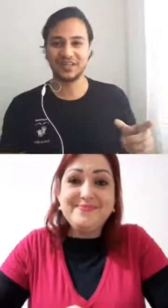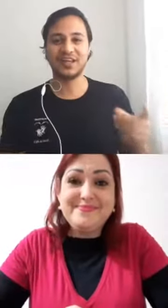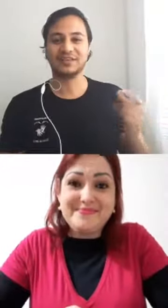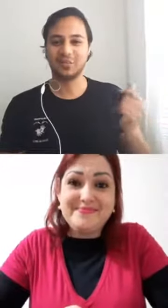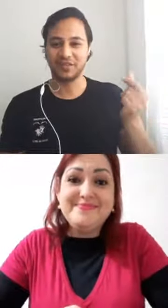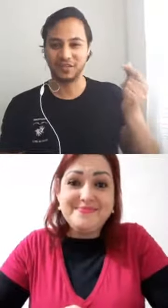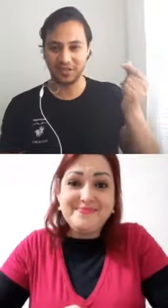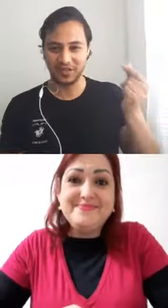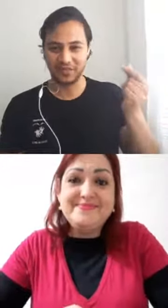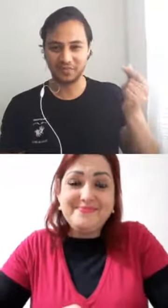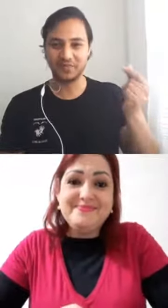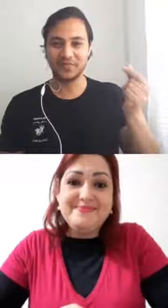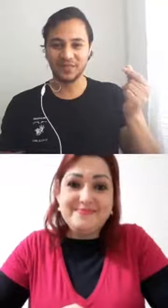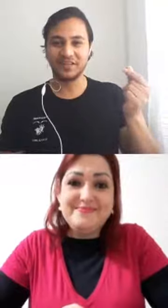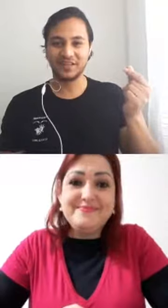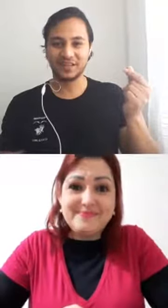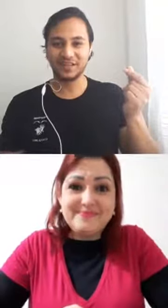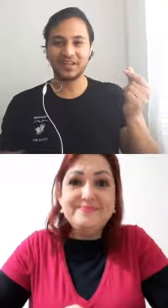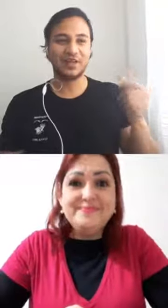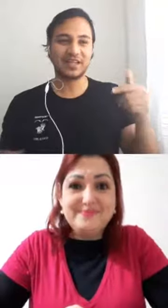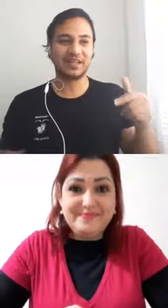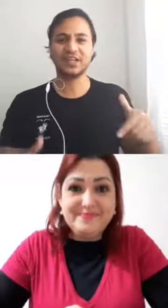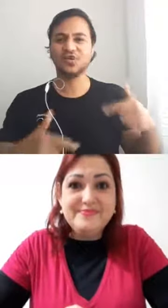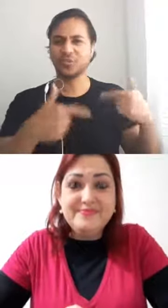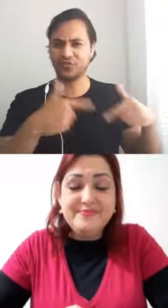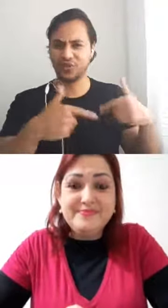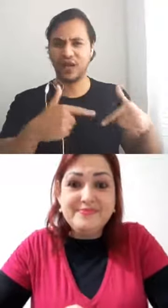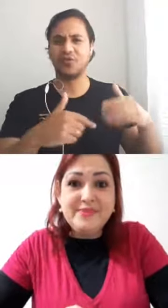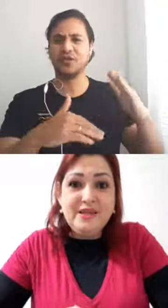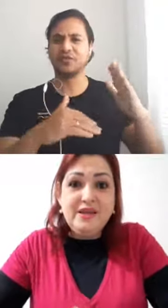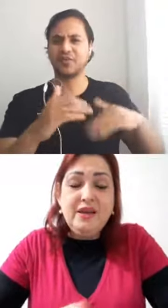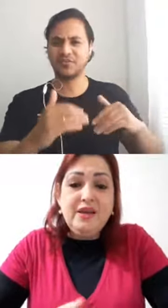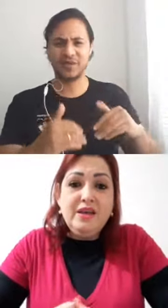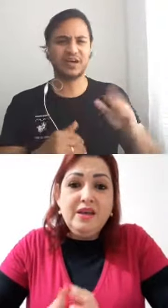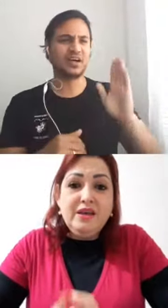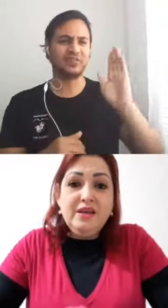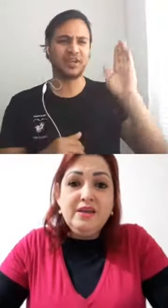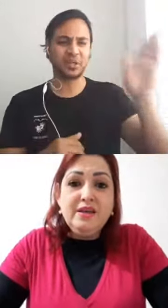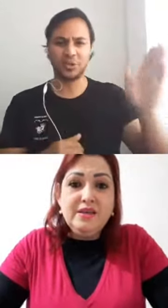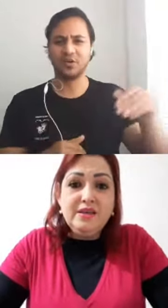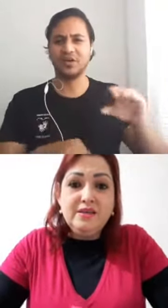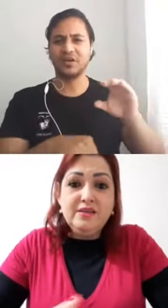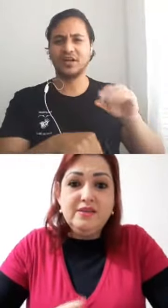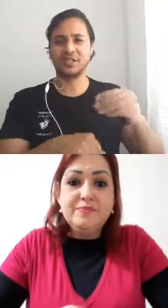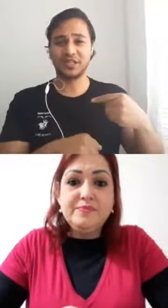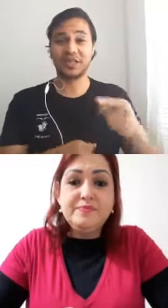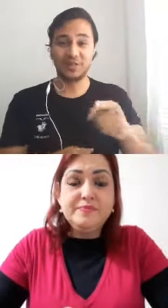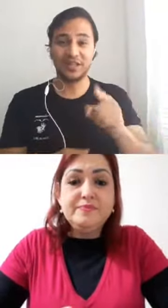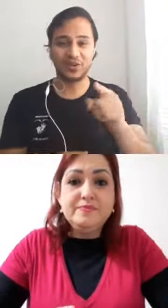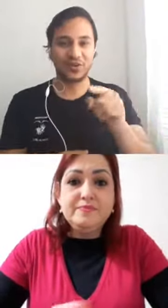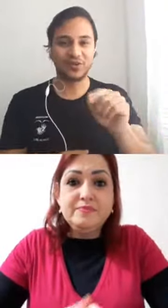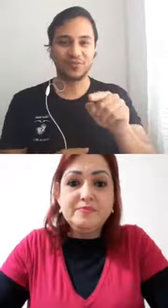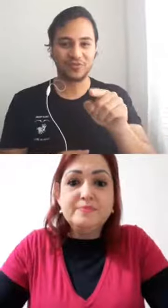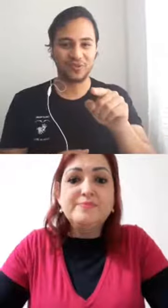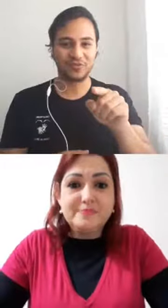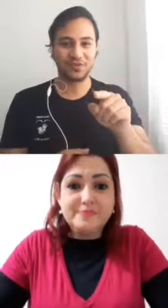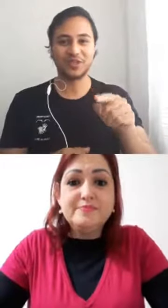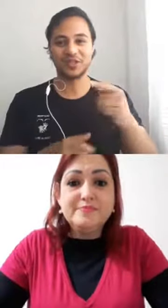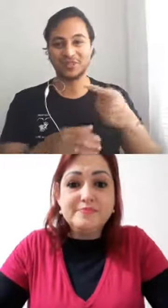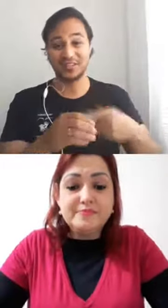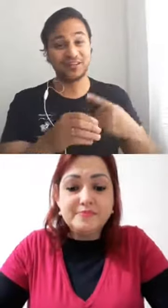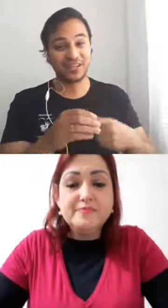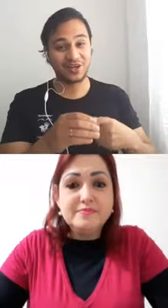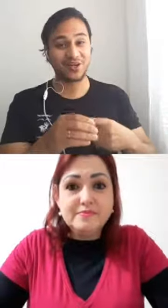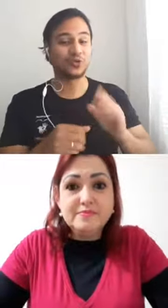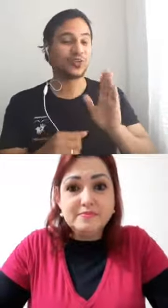más que só pensam em dinheiro. Entende? Não entendendo que o profissional fez banca, viajou, a gente é do interior, como você mesmo falou, a gente é de